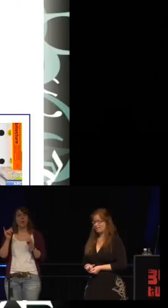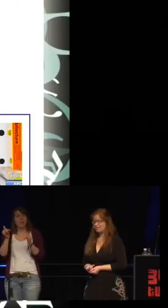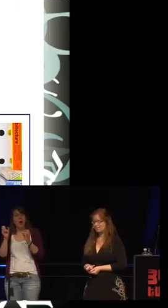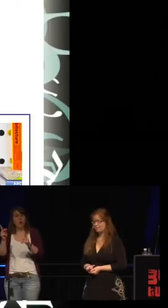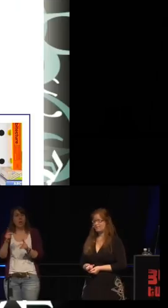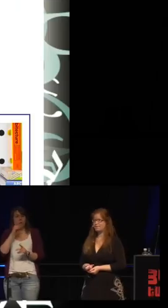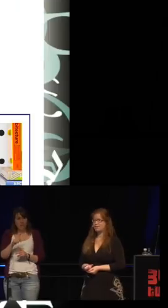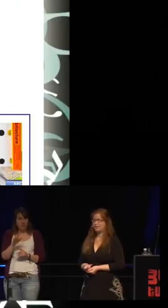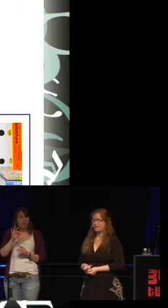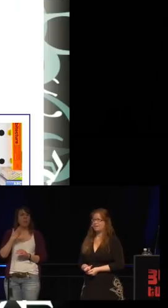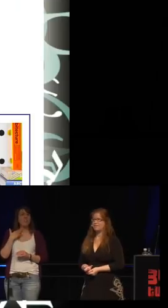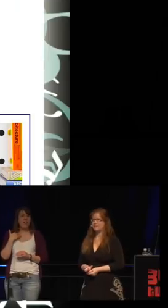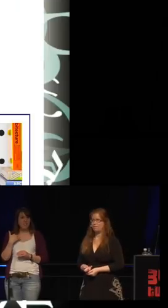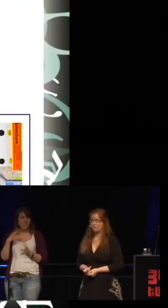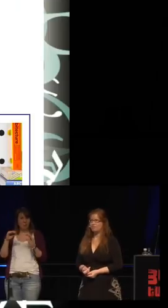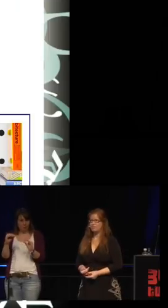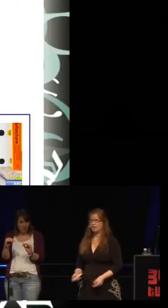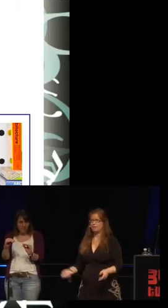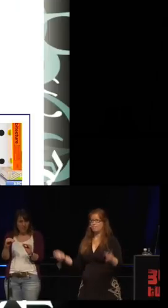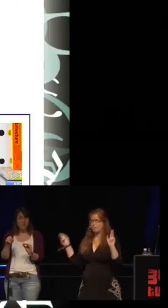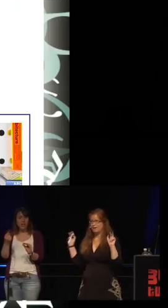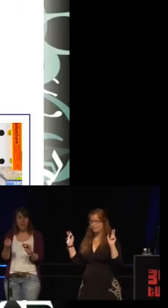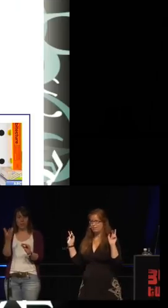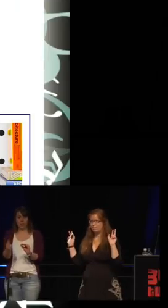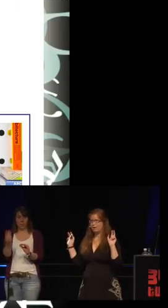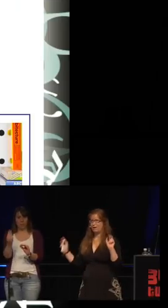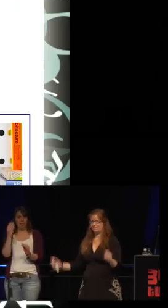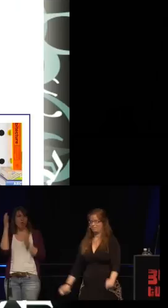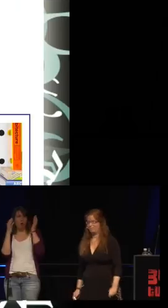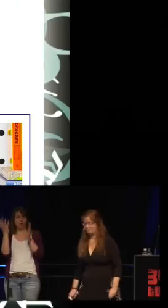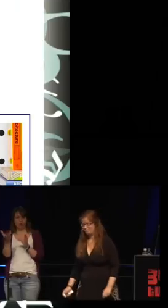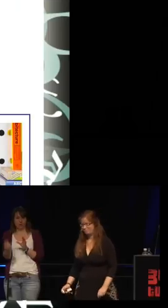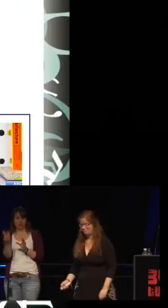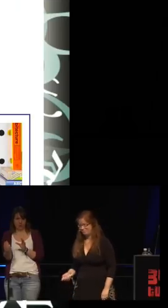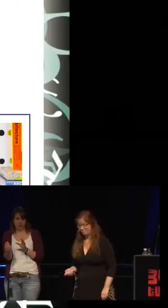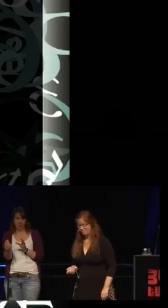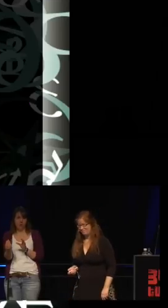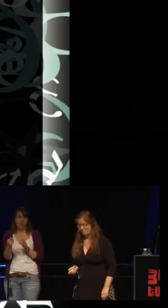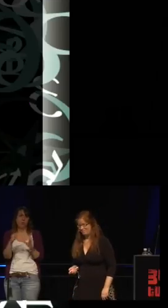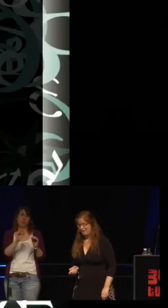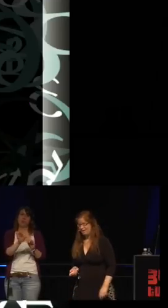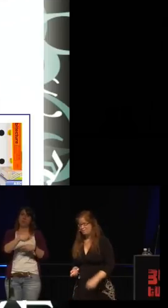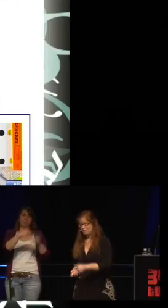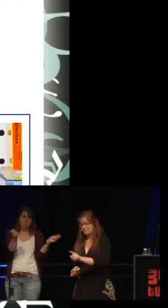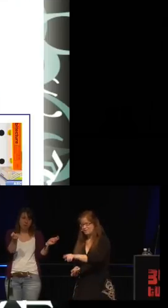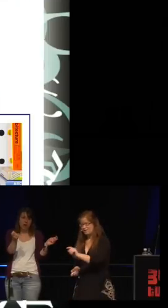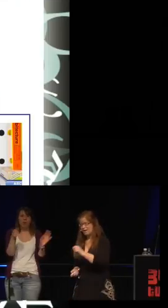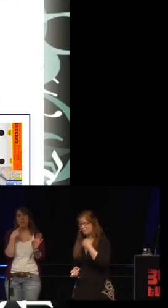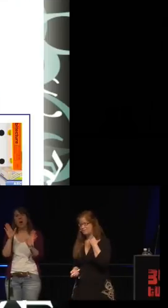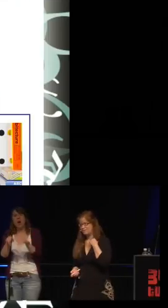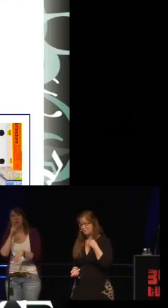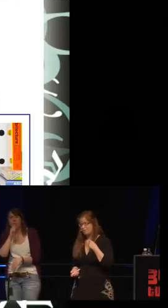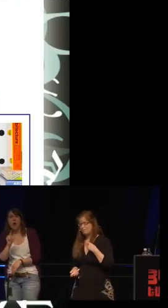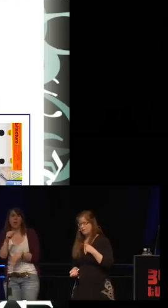de juguetes sexuales que admite grabar las sesiones de sexo de sus usuarios y lo llamó